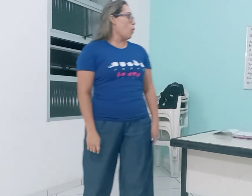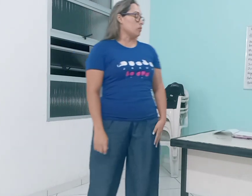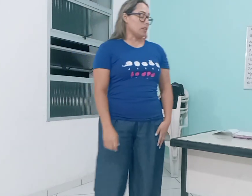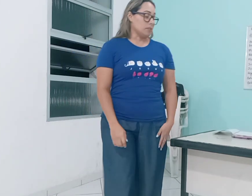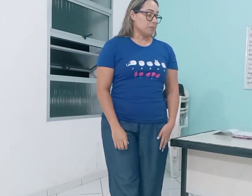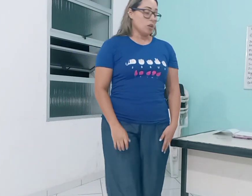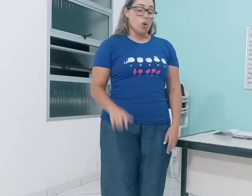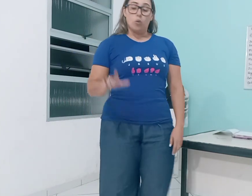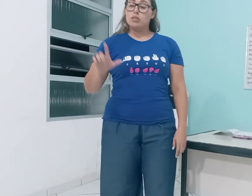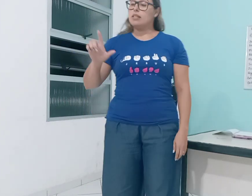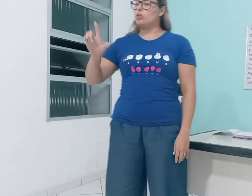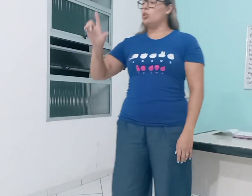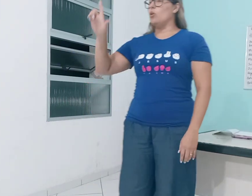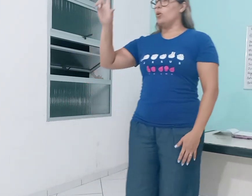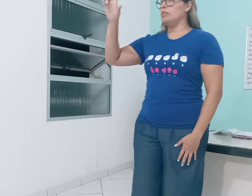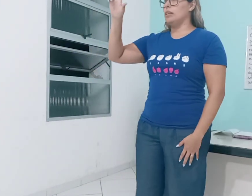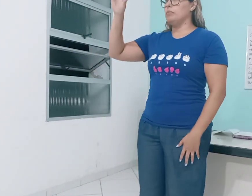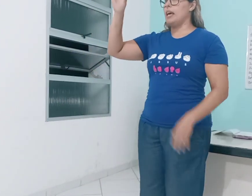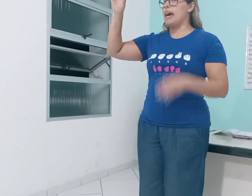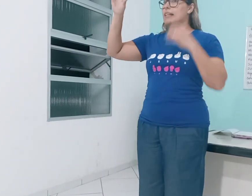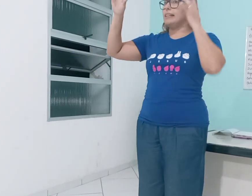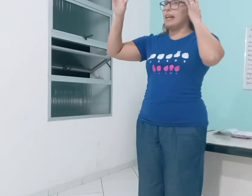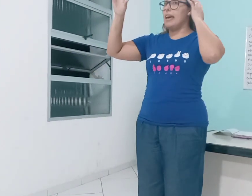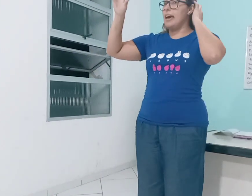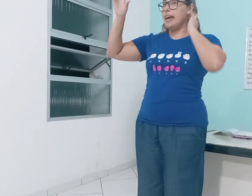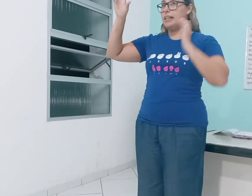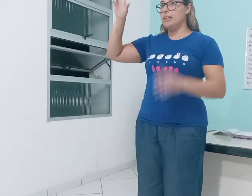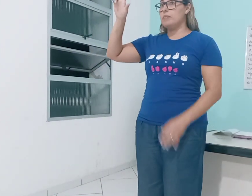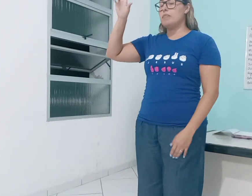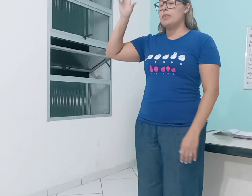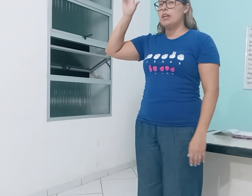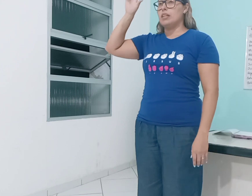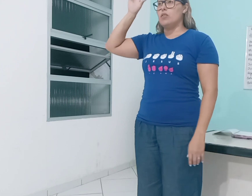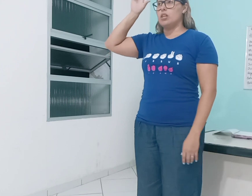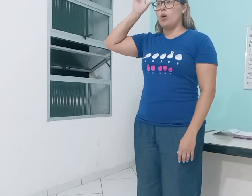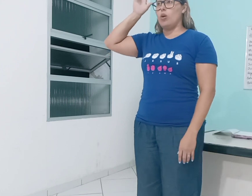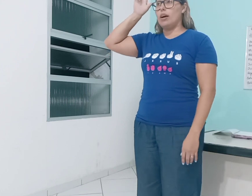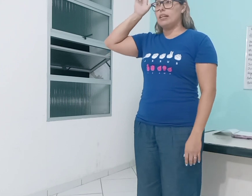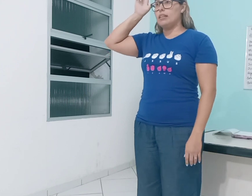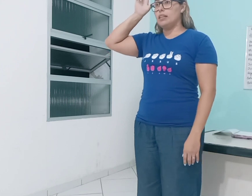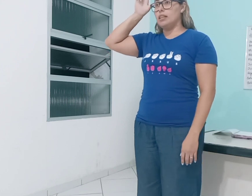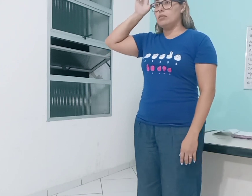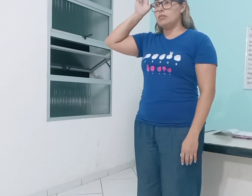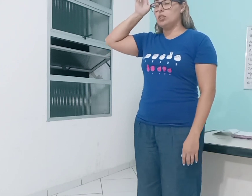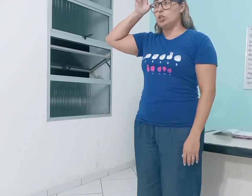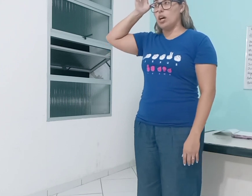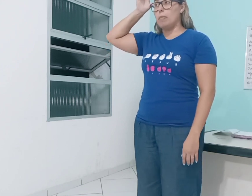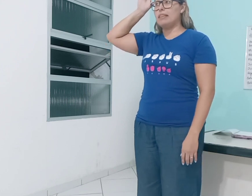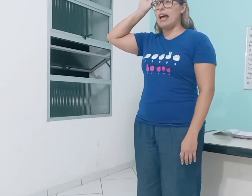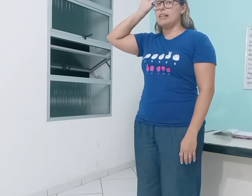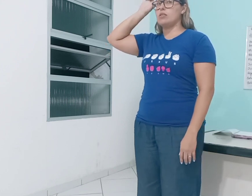Ontem. O sinal de ontem é a letra L, que você coloca aqui e joga para trás.